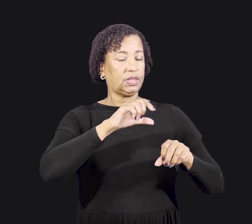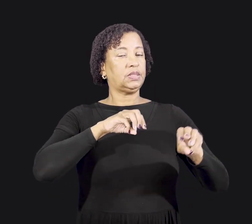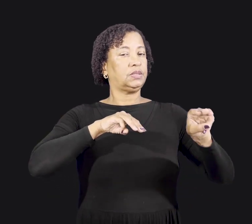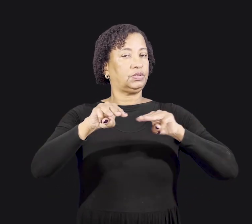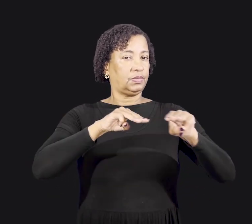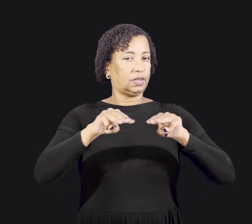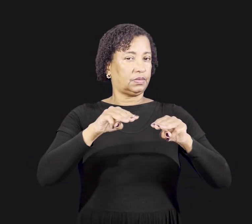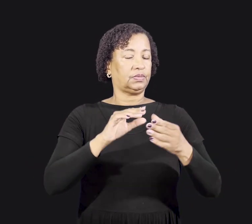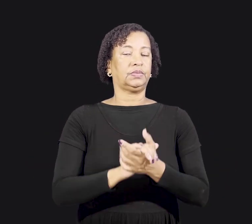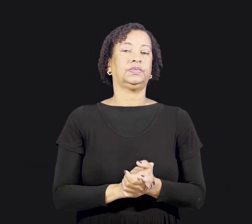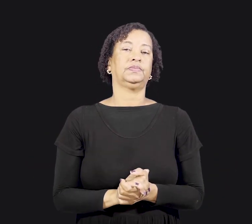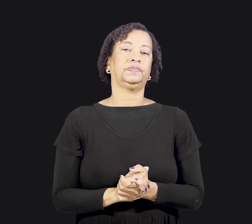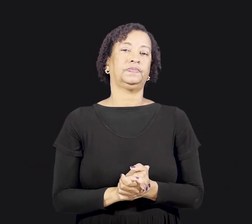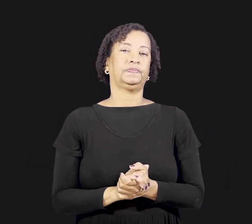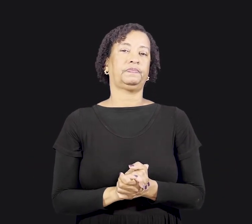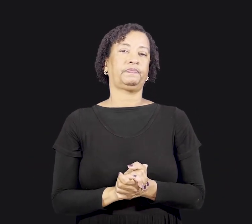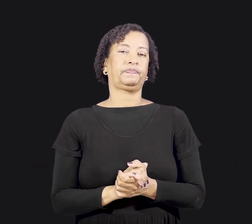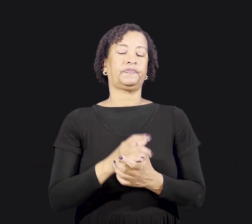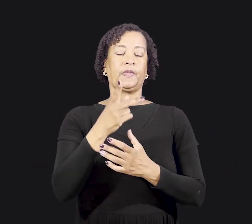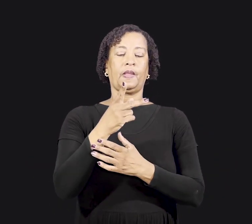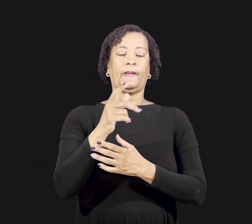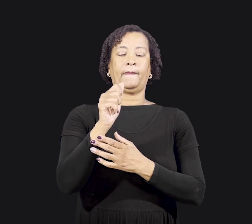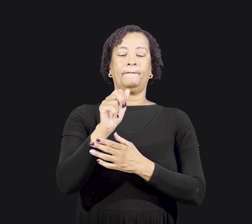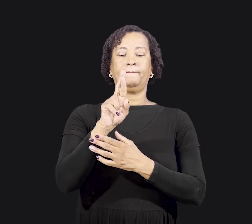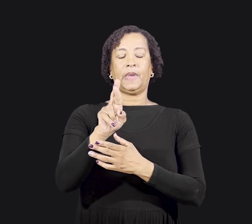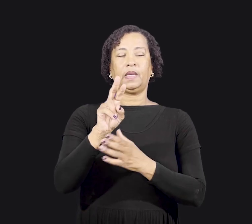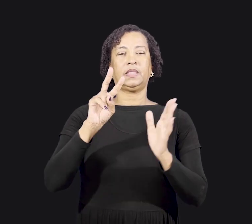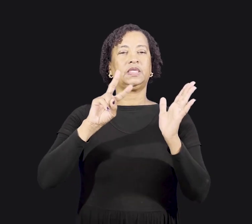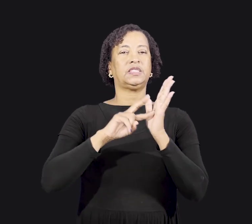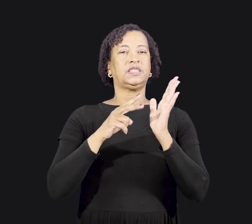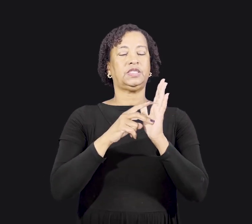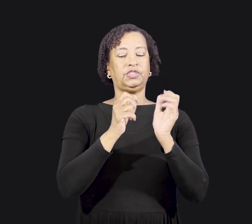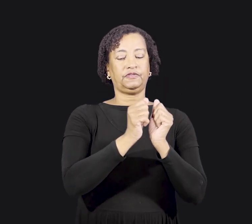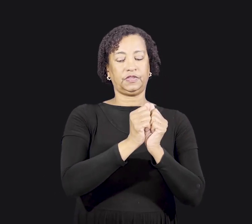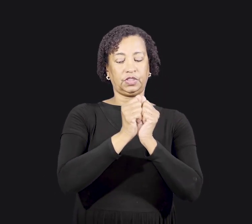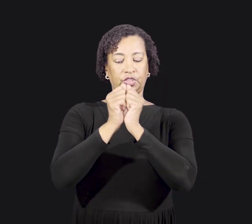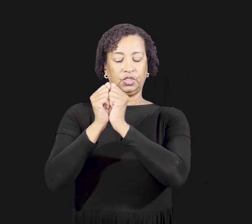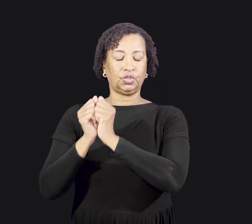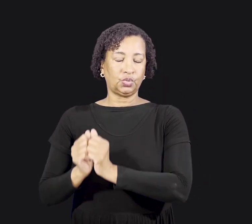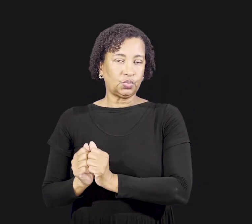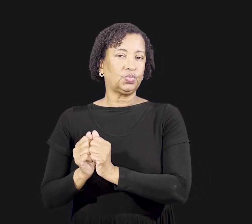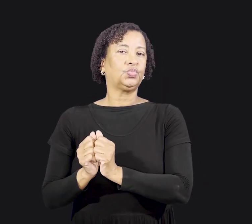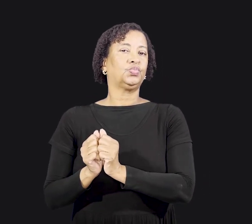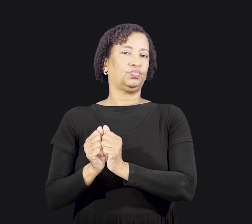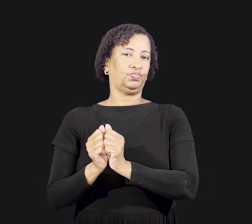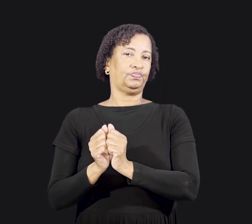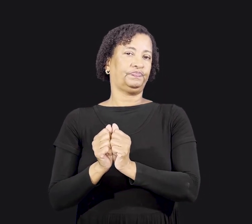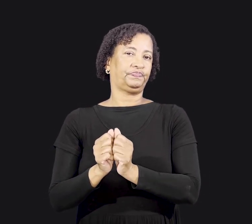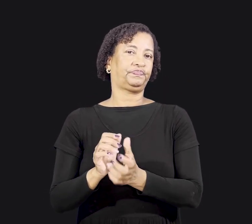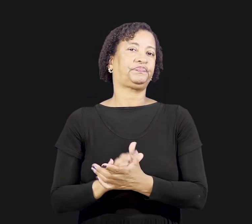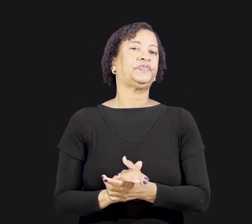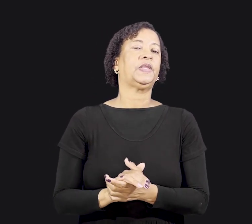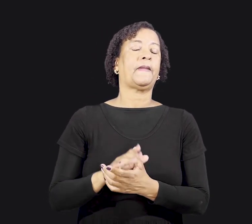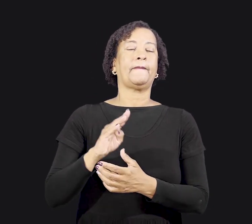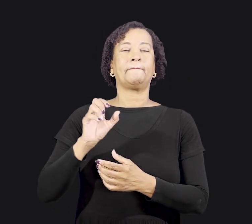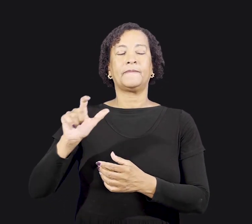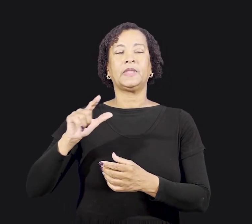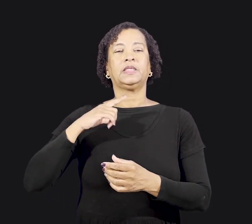é parabolo. Para significa ao lado de e bolo significa jogar. Para ensinar